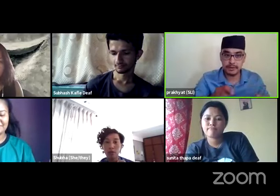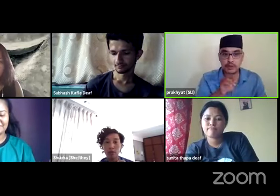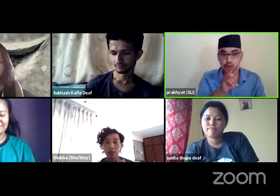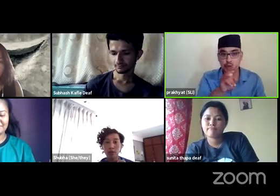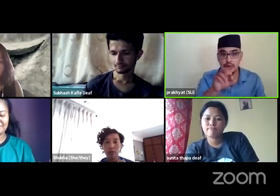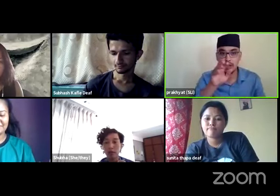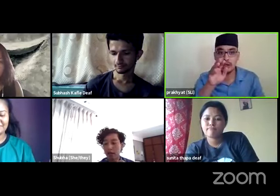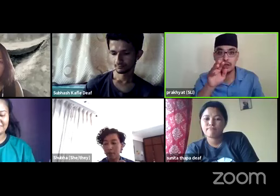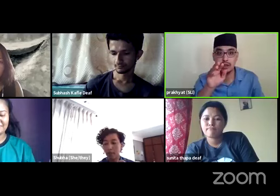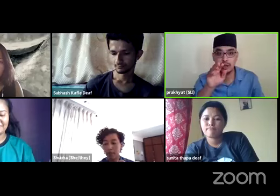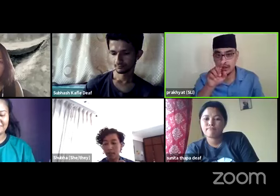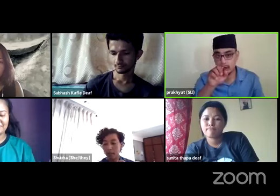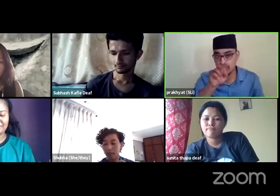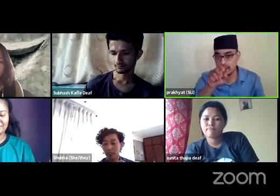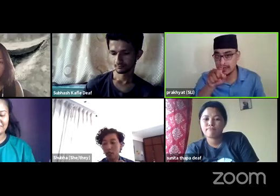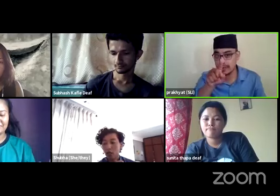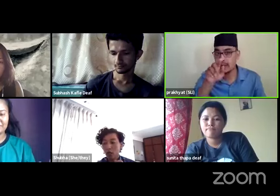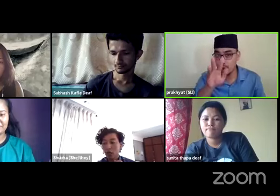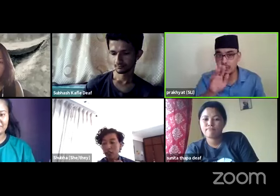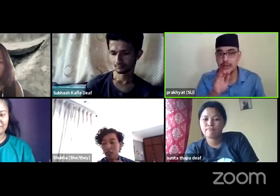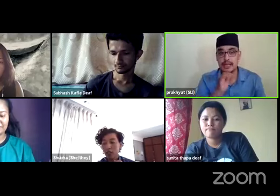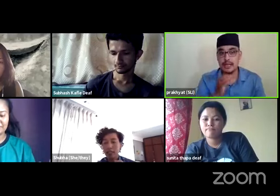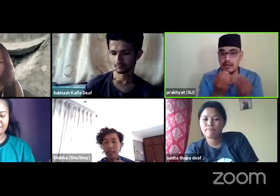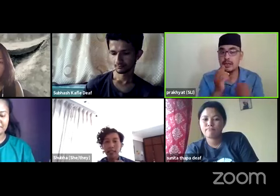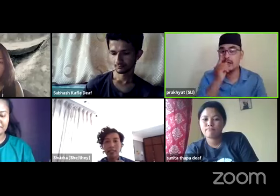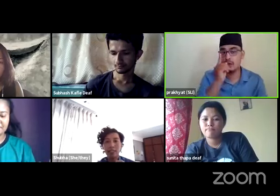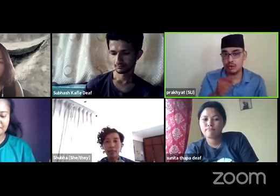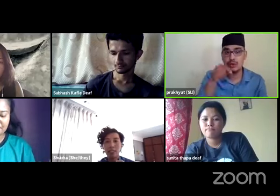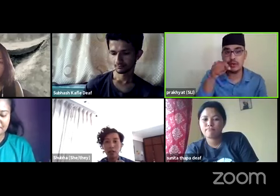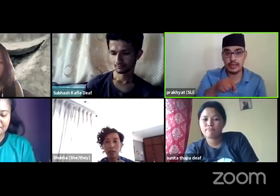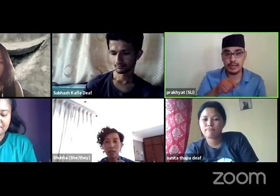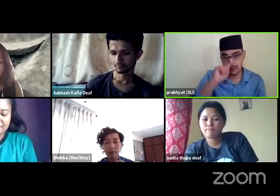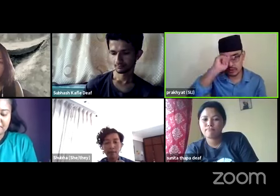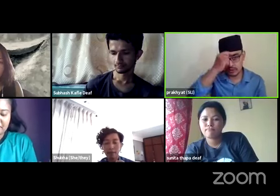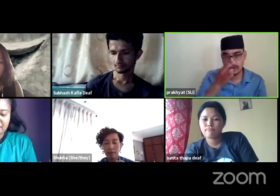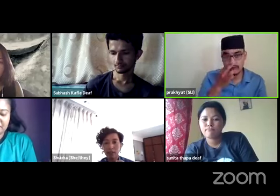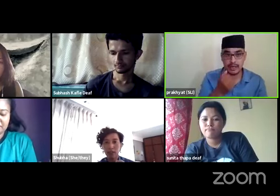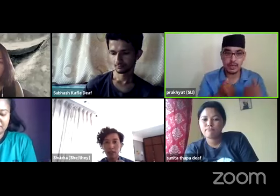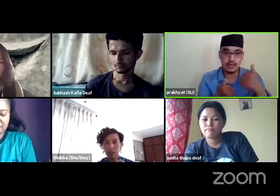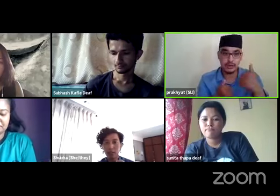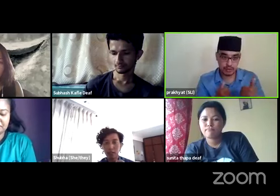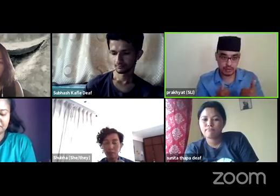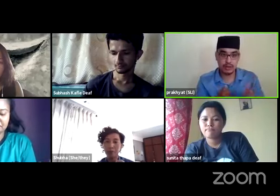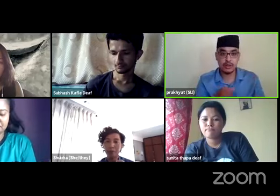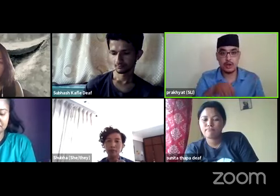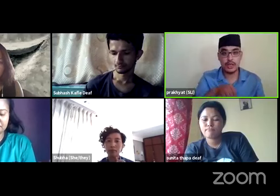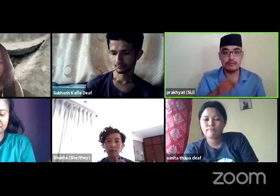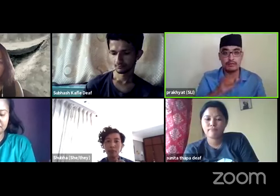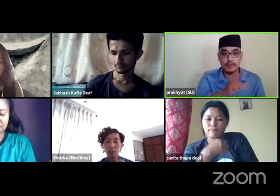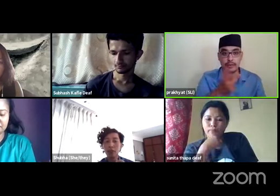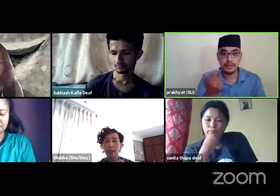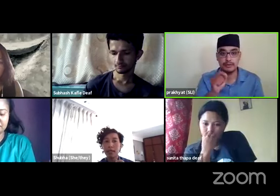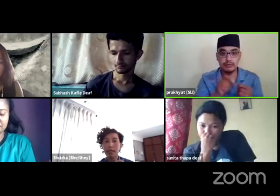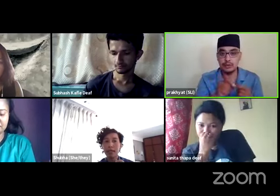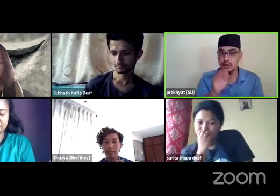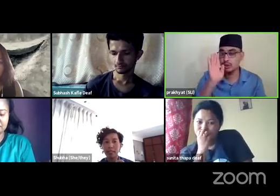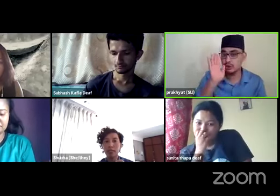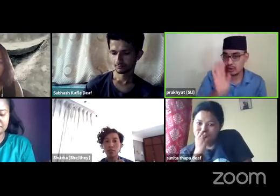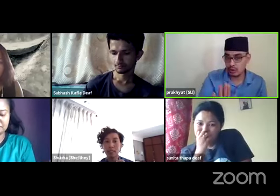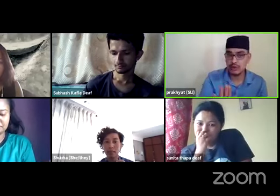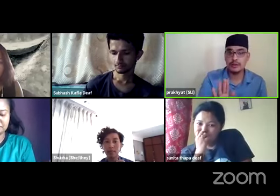2019 गरेको हो हामीले अघि भनेको जस्तै, अनि अहिले इङ्ग्लिसमा छ र नेपालीमा पनि अहिले बन्दैछ, र